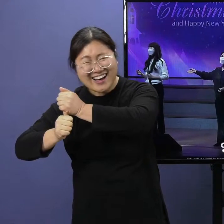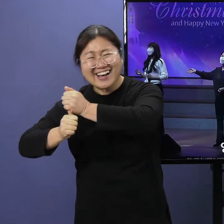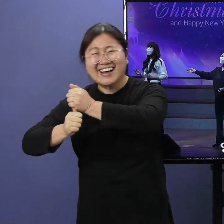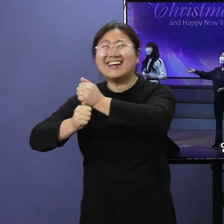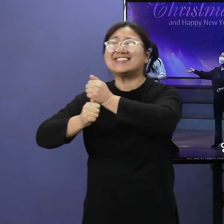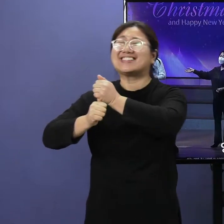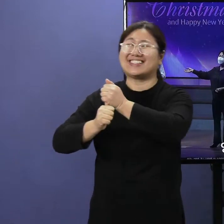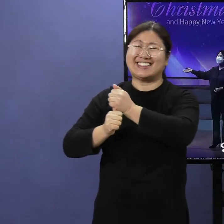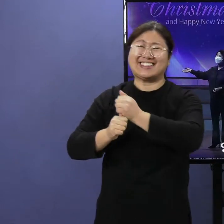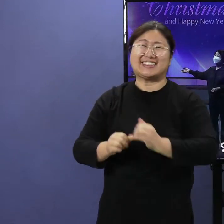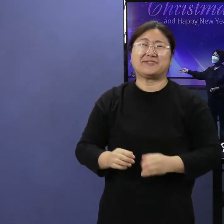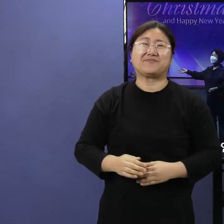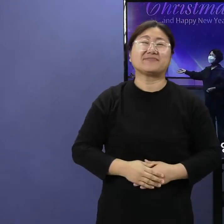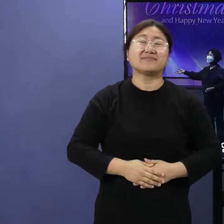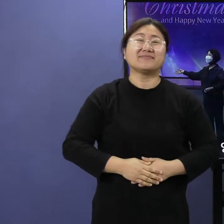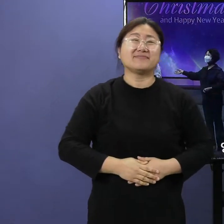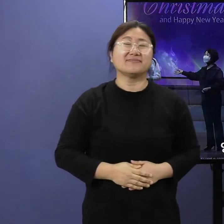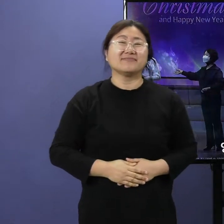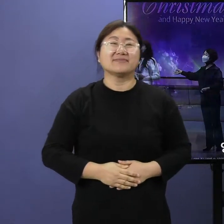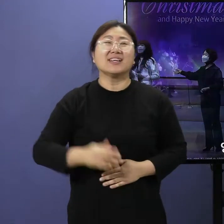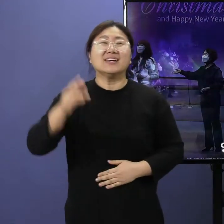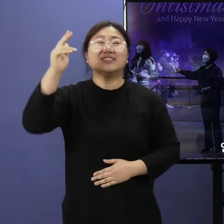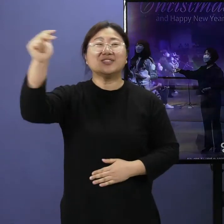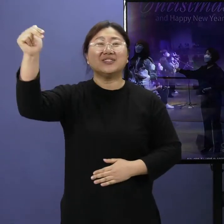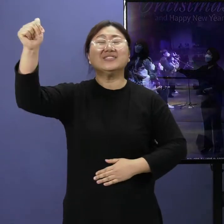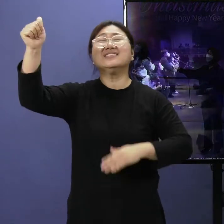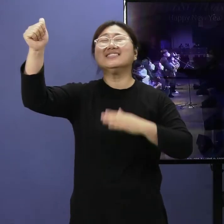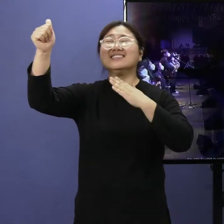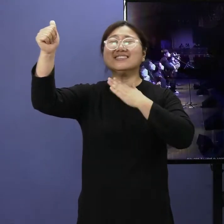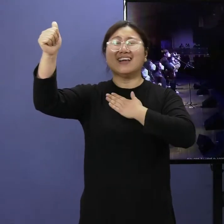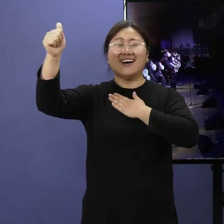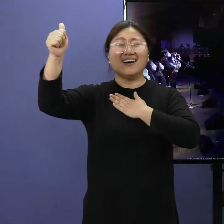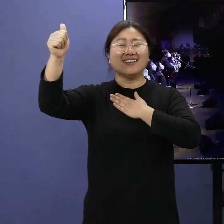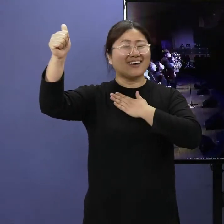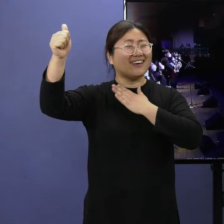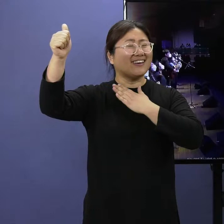의지하. 우리 한 번 더 여러분들 큰 목소리로 주는